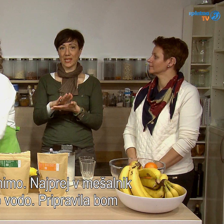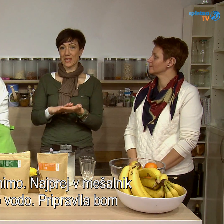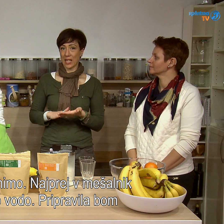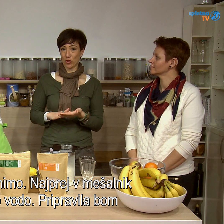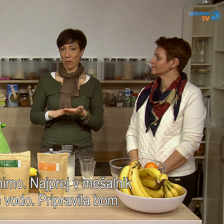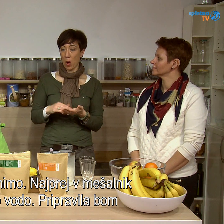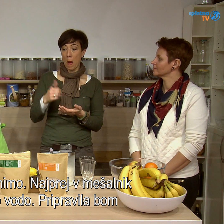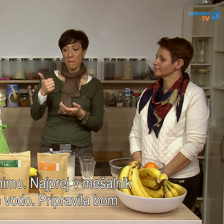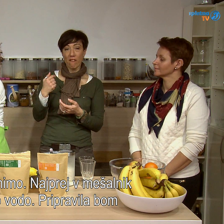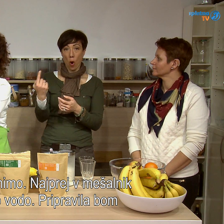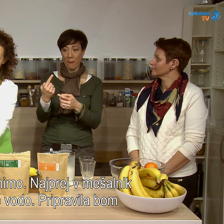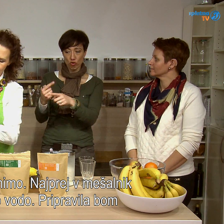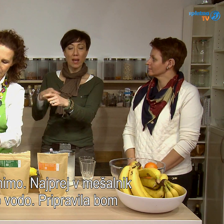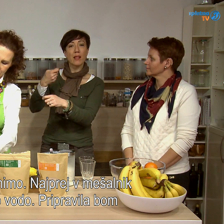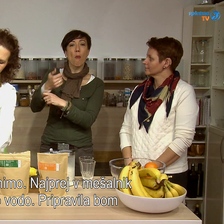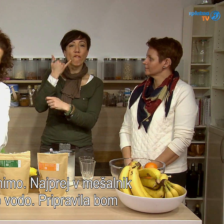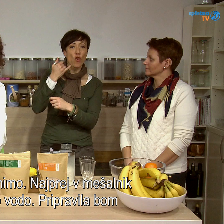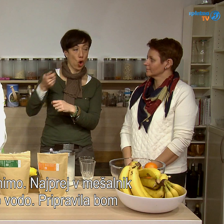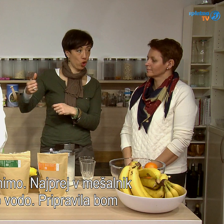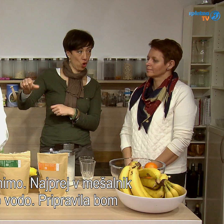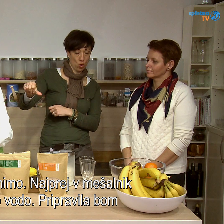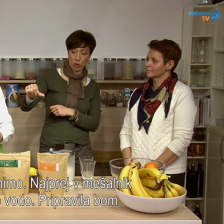Najprej v mešalnik natočimo vodo.